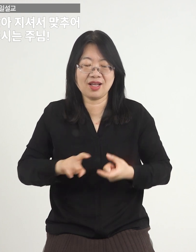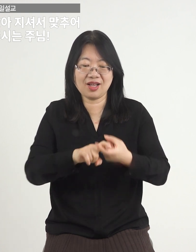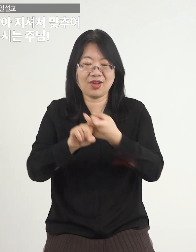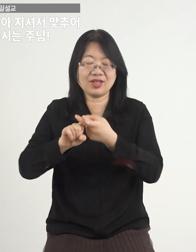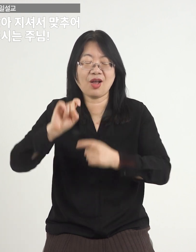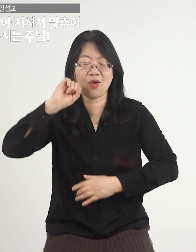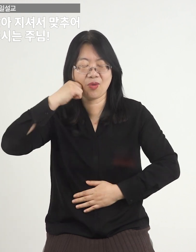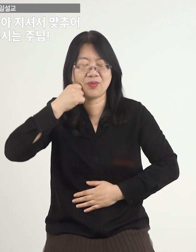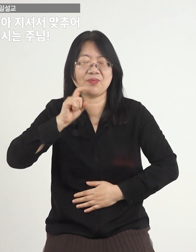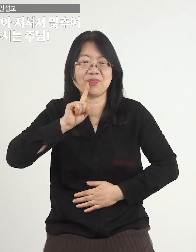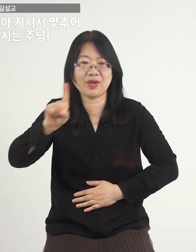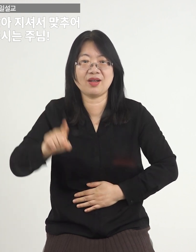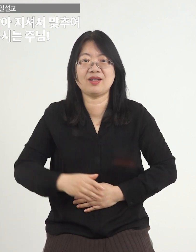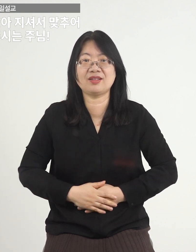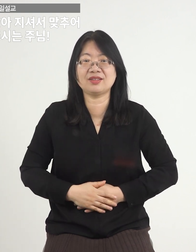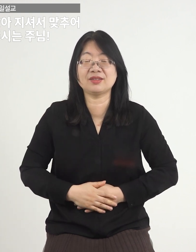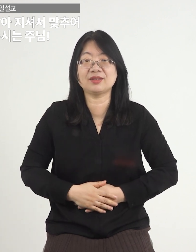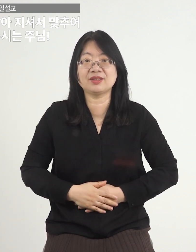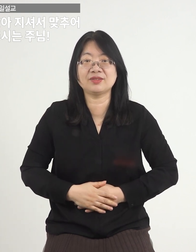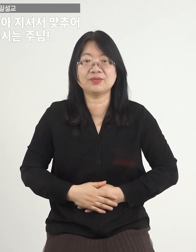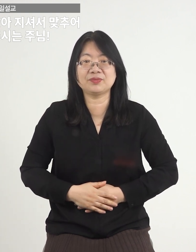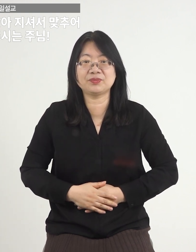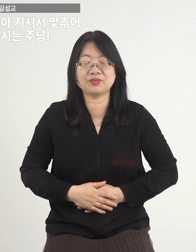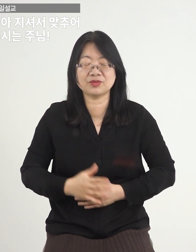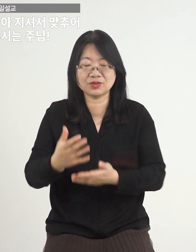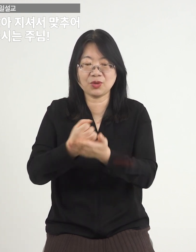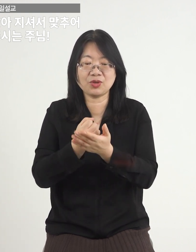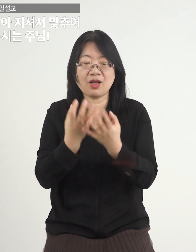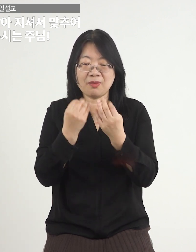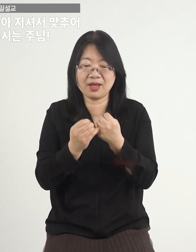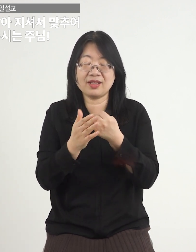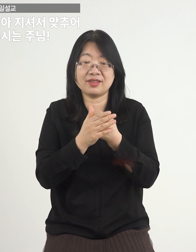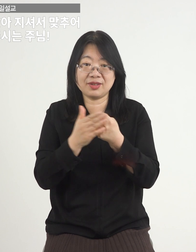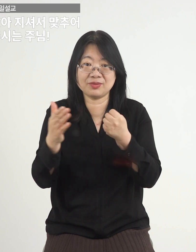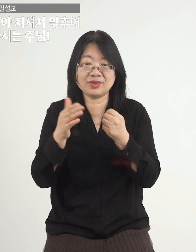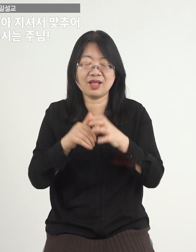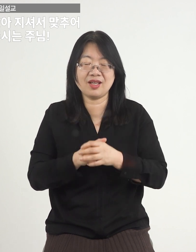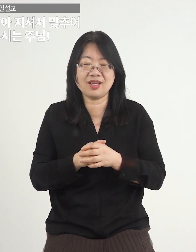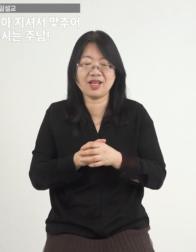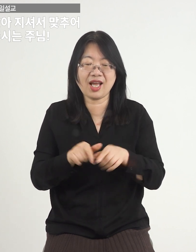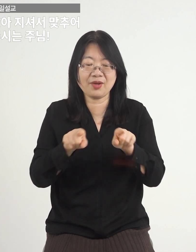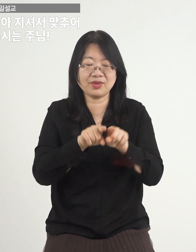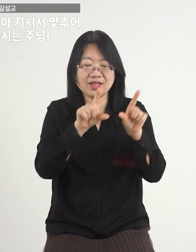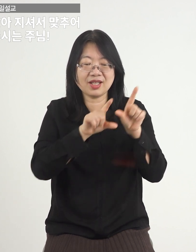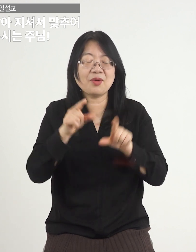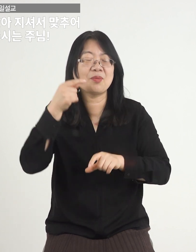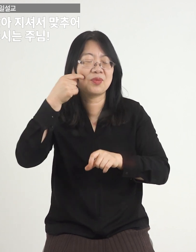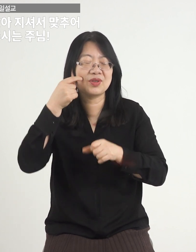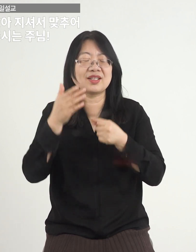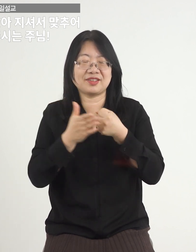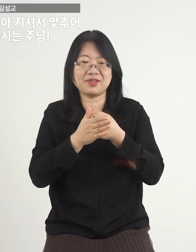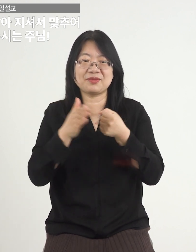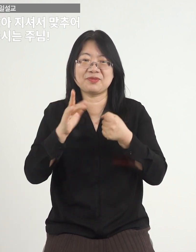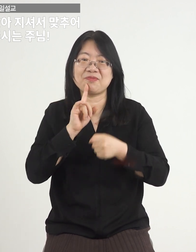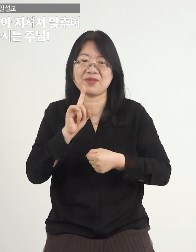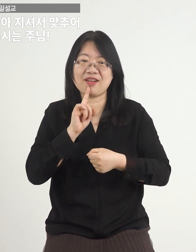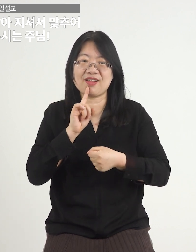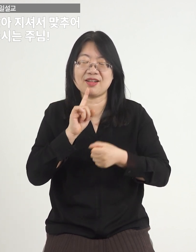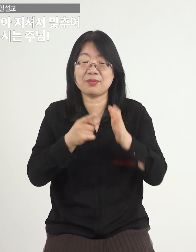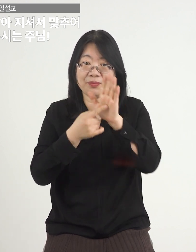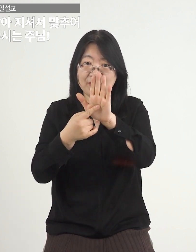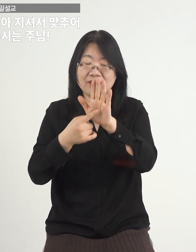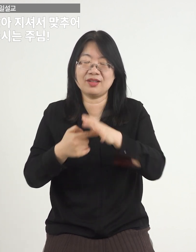연합하기가 어려웠다 그래요. 그래서 소유가 많아서 동거할 수 없었음이니라 이렇게 돼